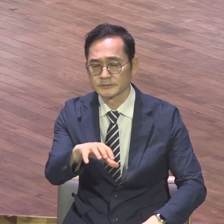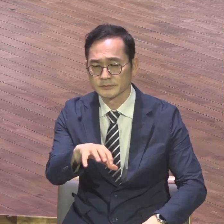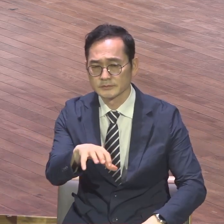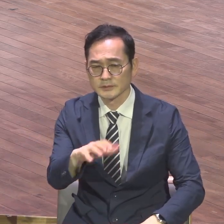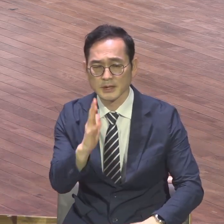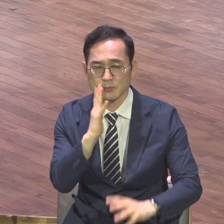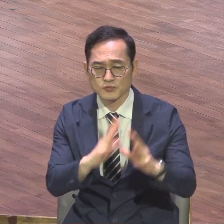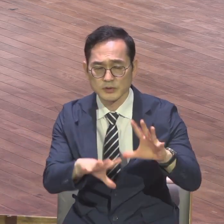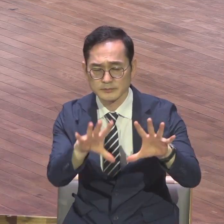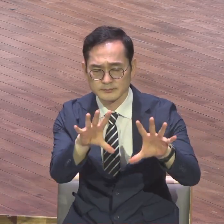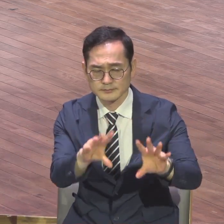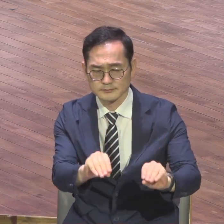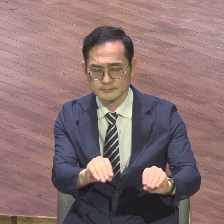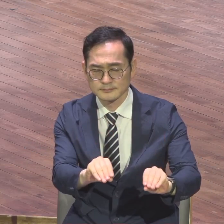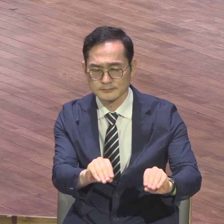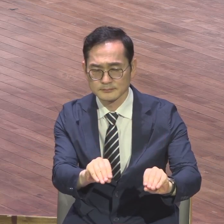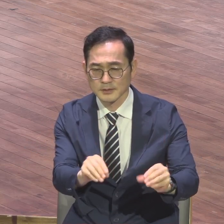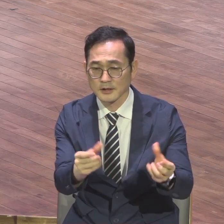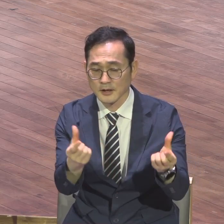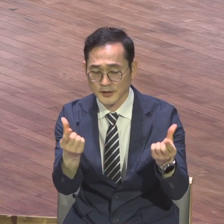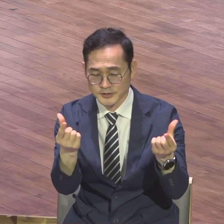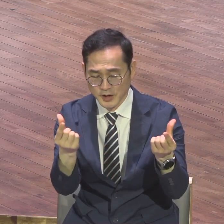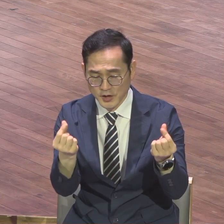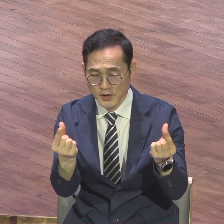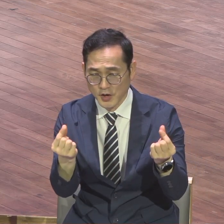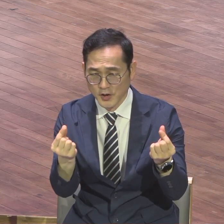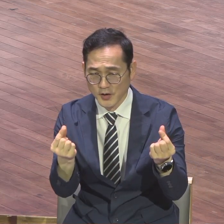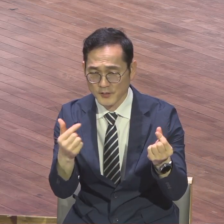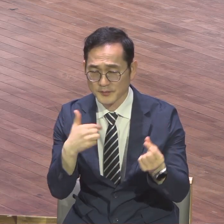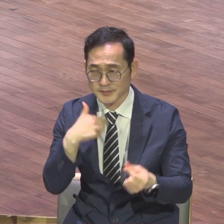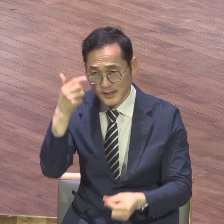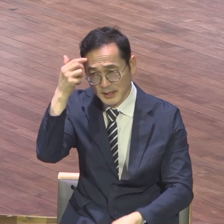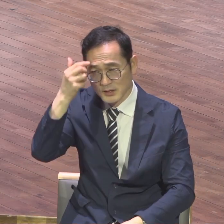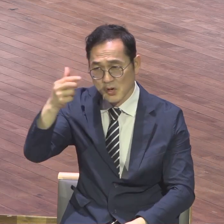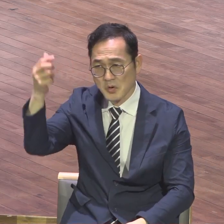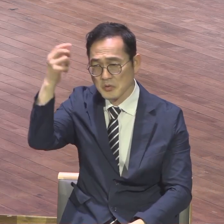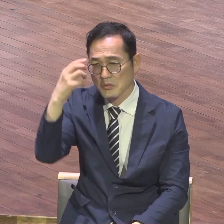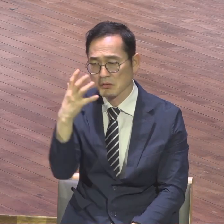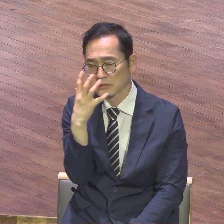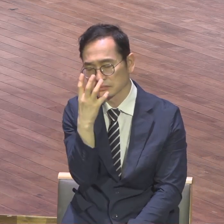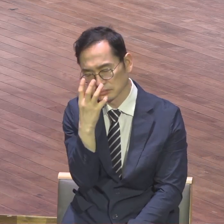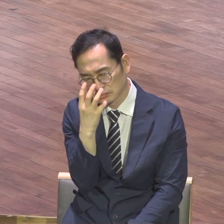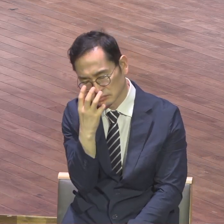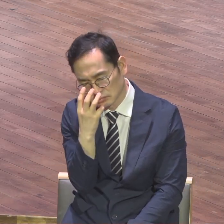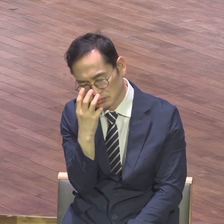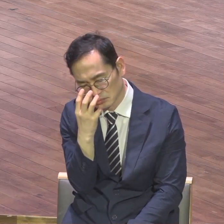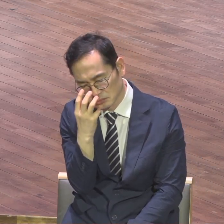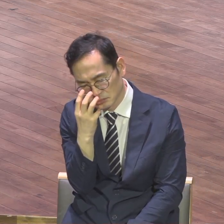아멘.